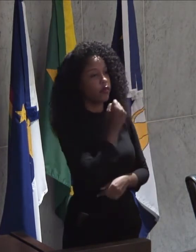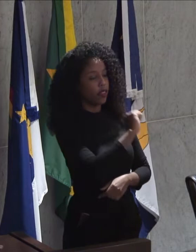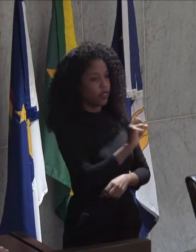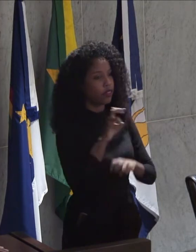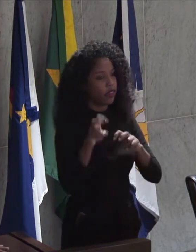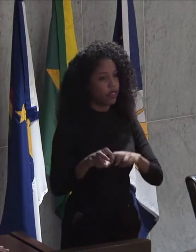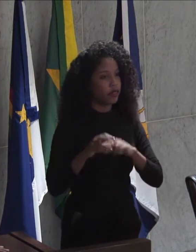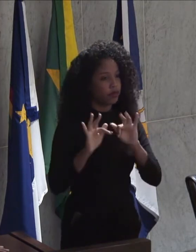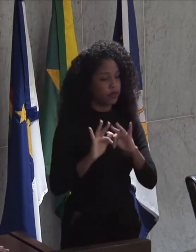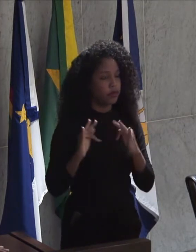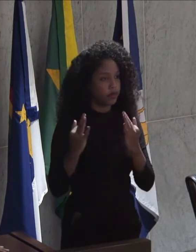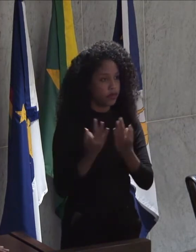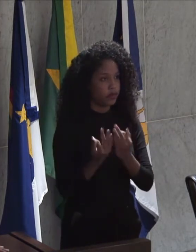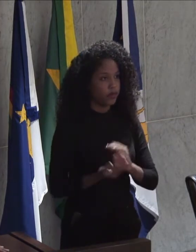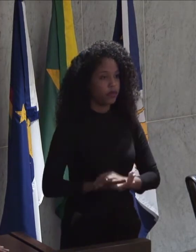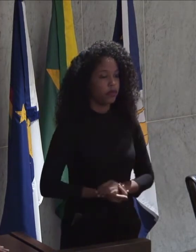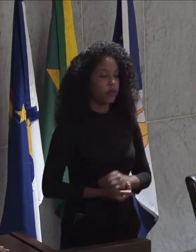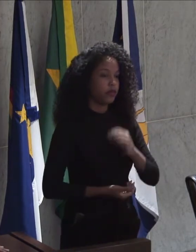agricultura familiar.